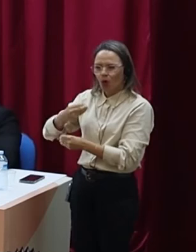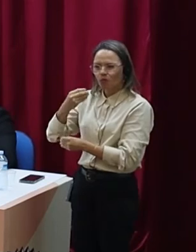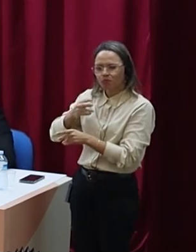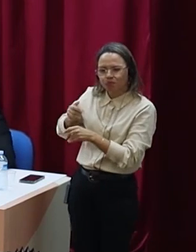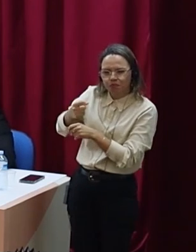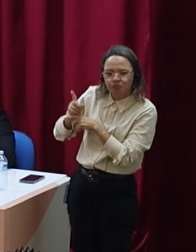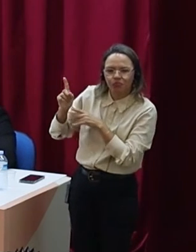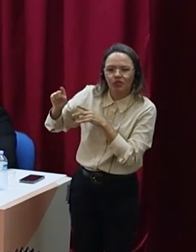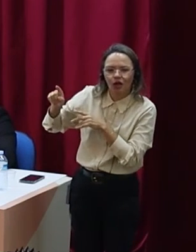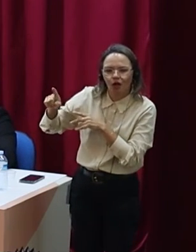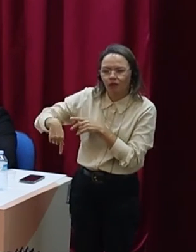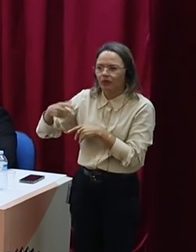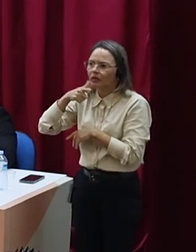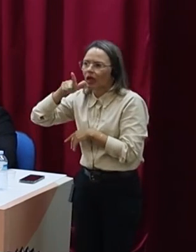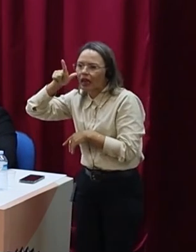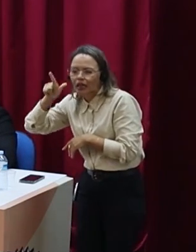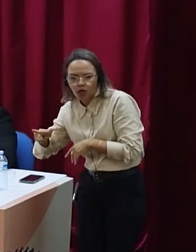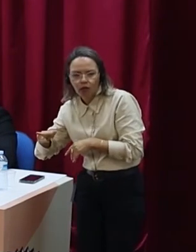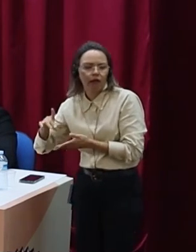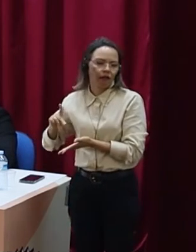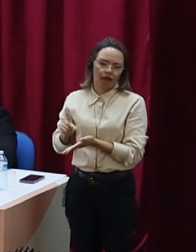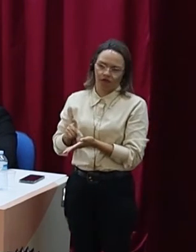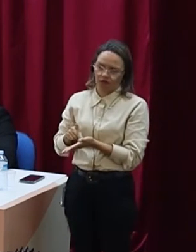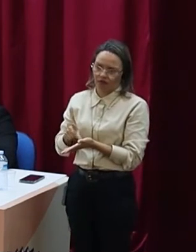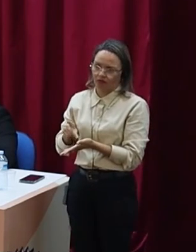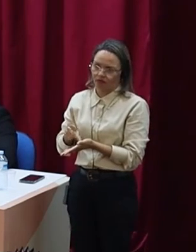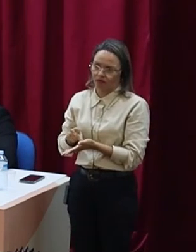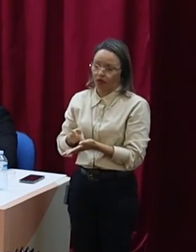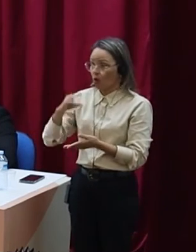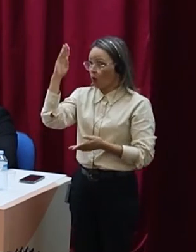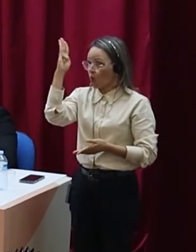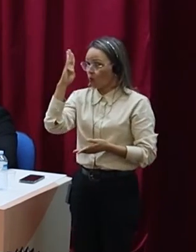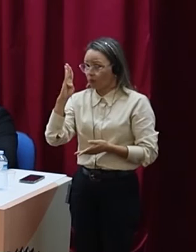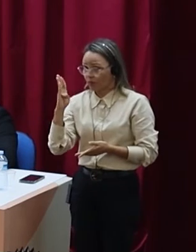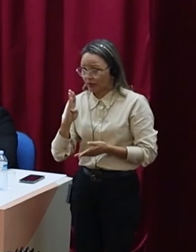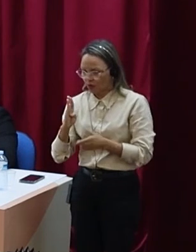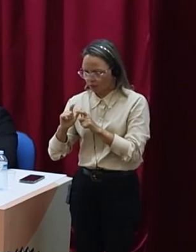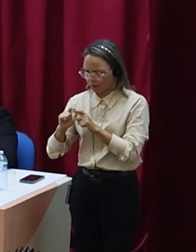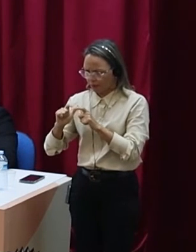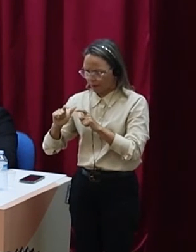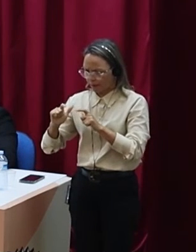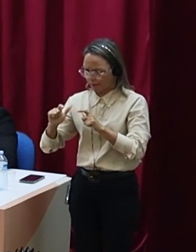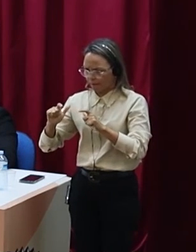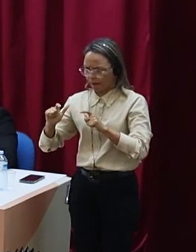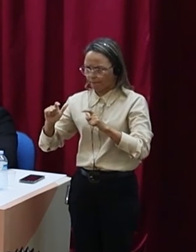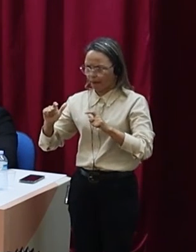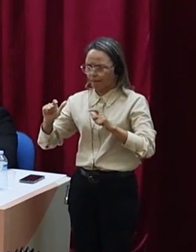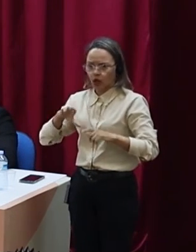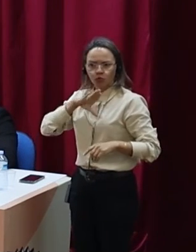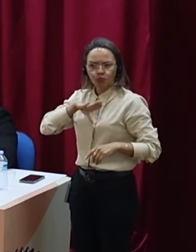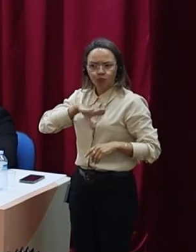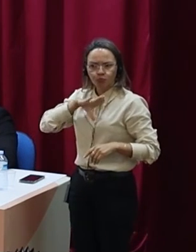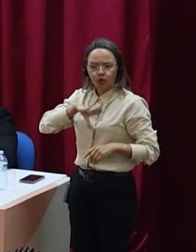Y esa es la realidad. El portugués crece vertiginosamente. Hay zonas en que anualmente crece como 10% la